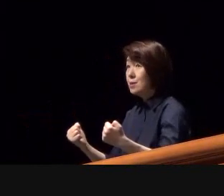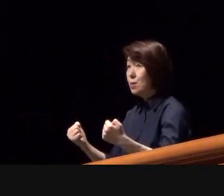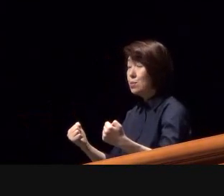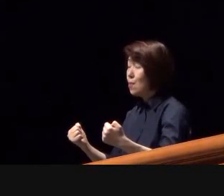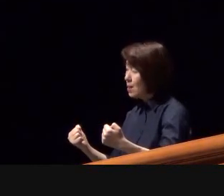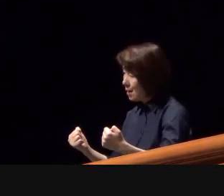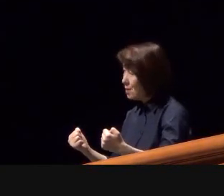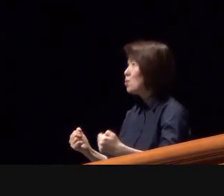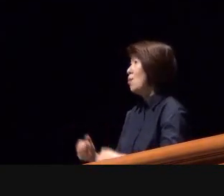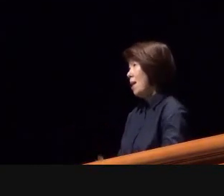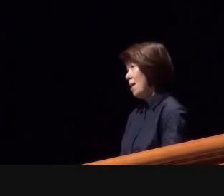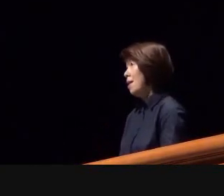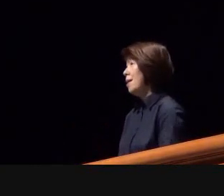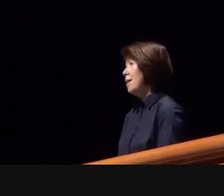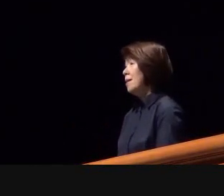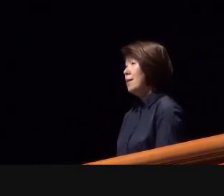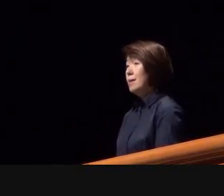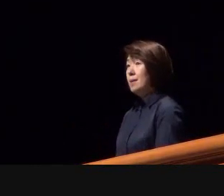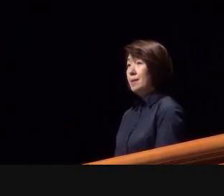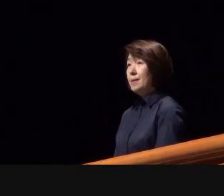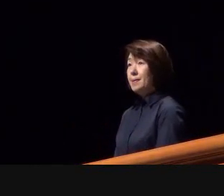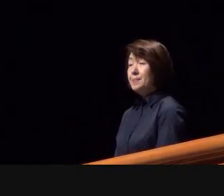ないでしょうか。